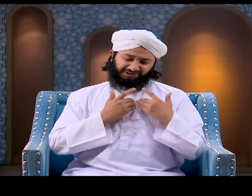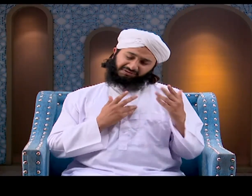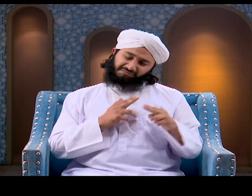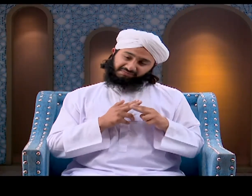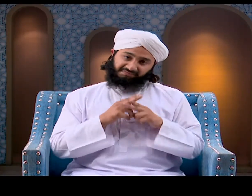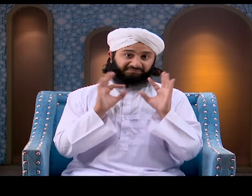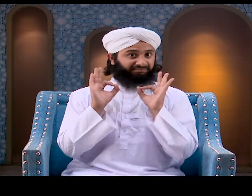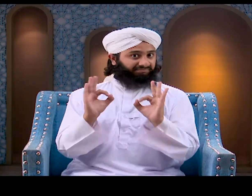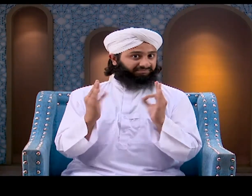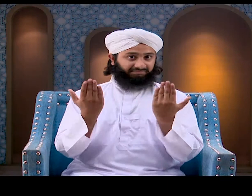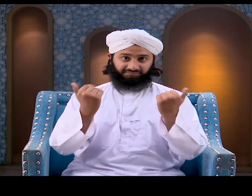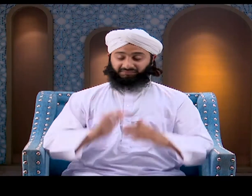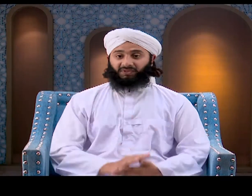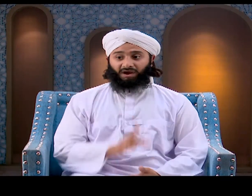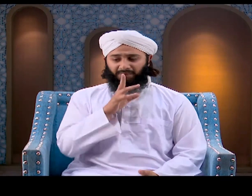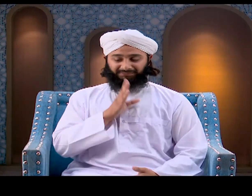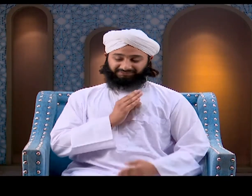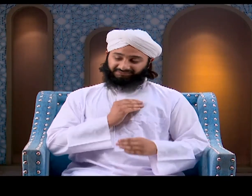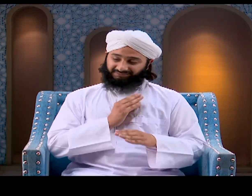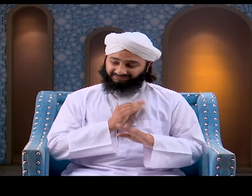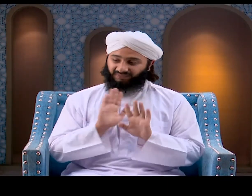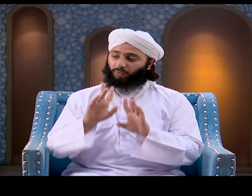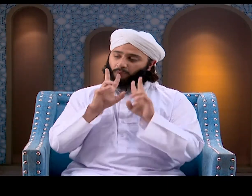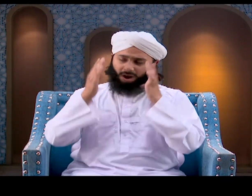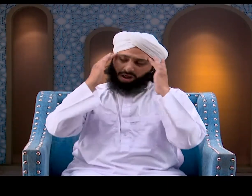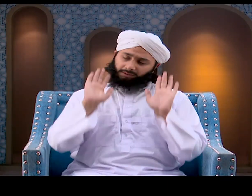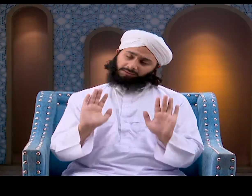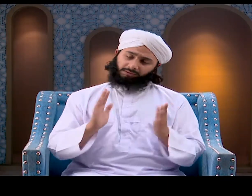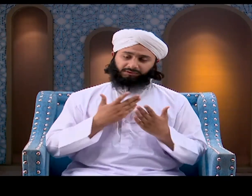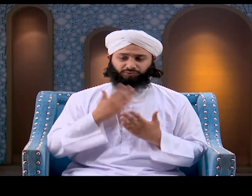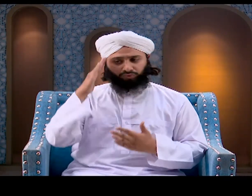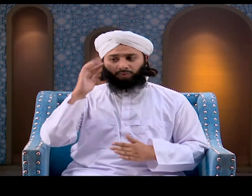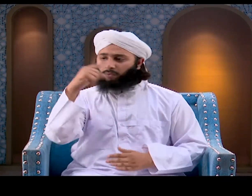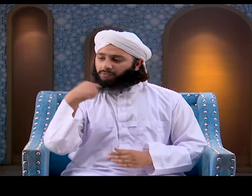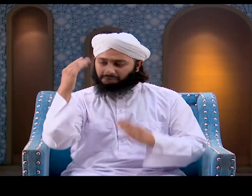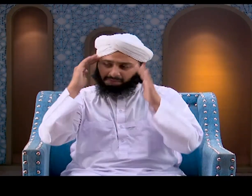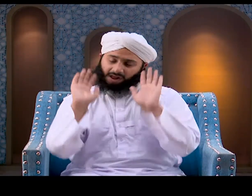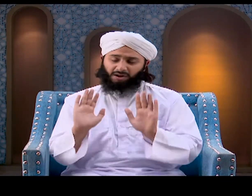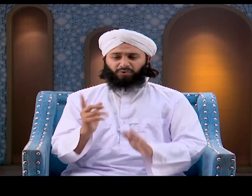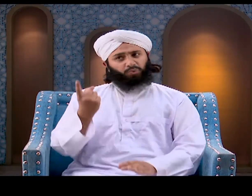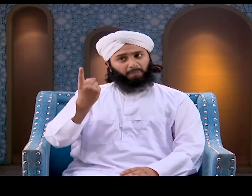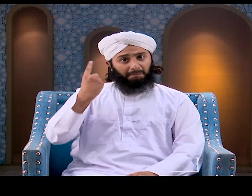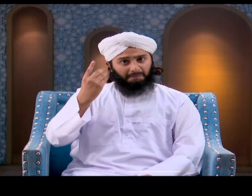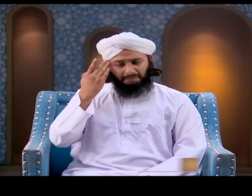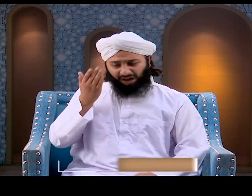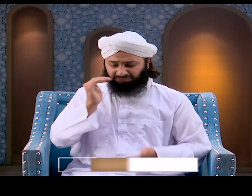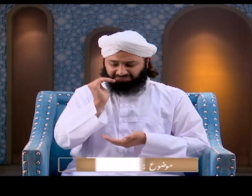تھے. آپ نے نرمی سے ارشاد فرمایا، ہاں جانتا ہوں تم کون ہو. تم پہلے ایک ناپاک نطفہ تھے، انتہا میں